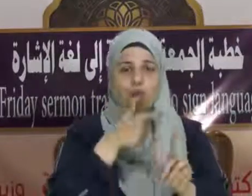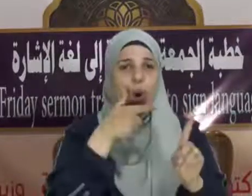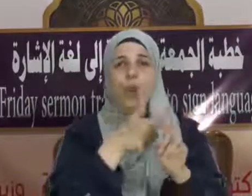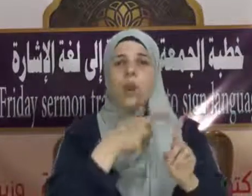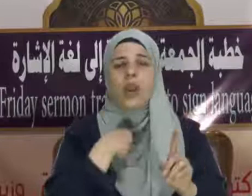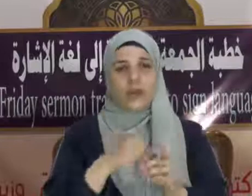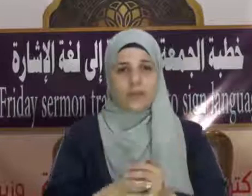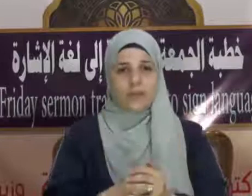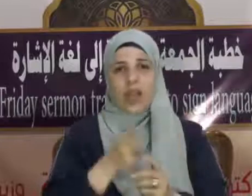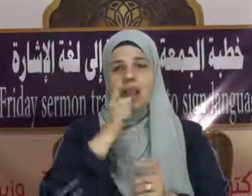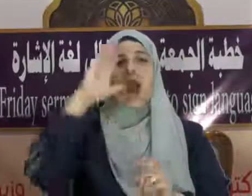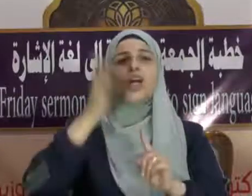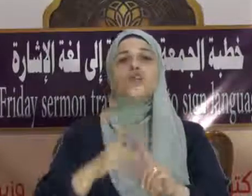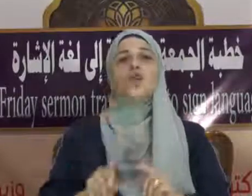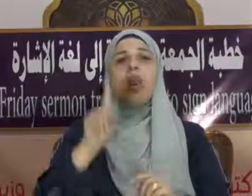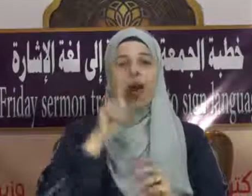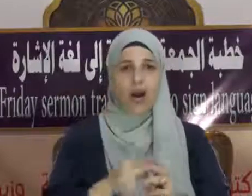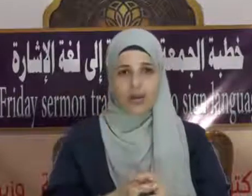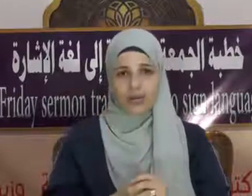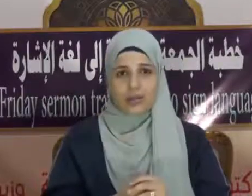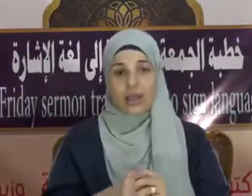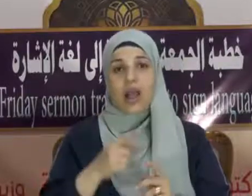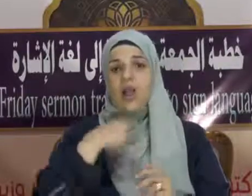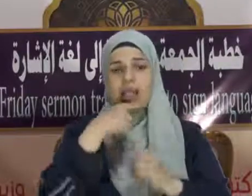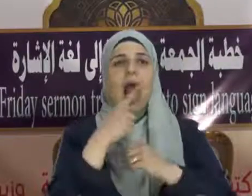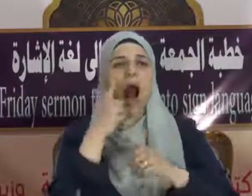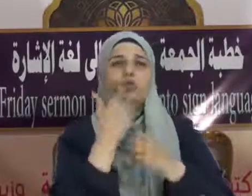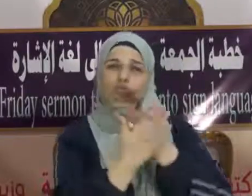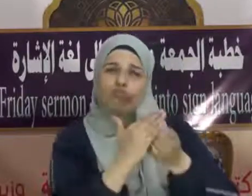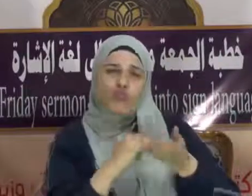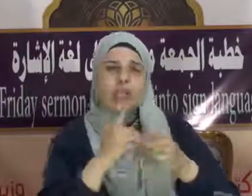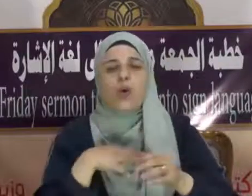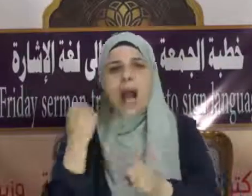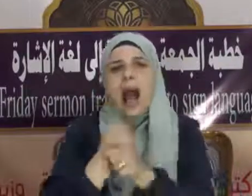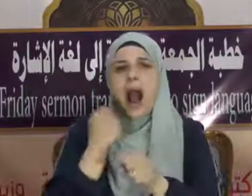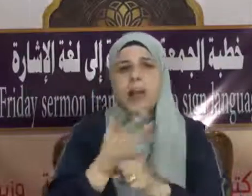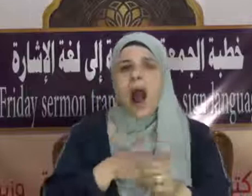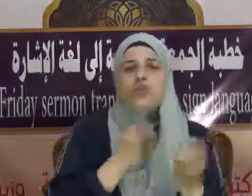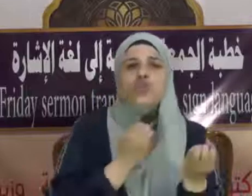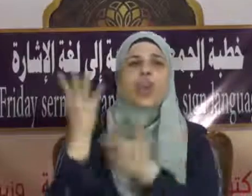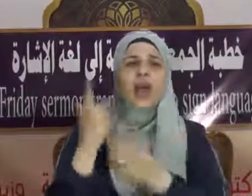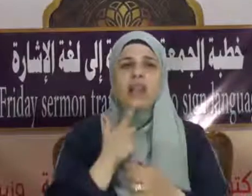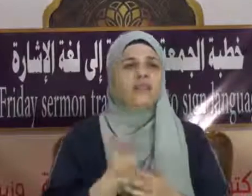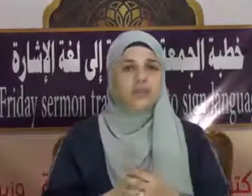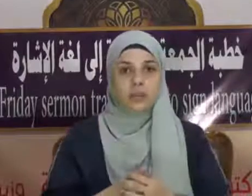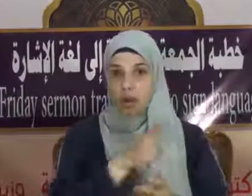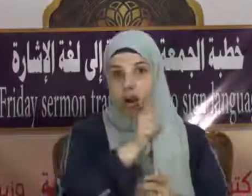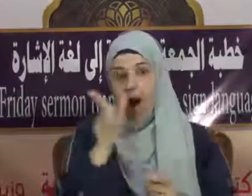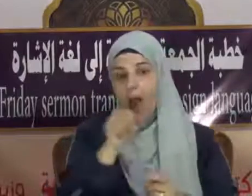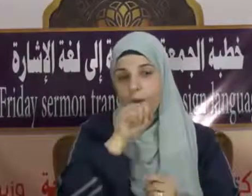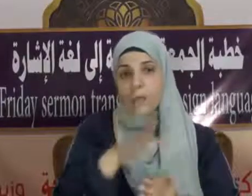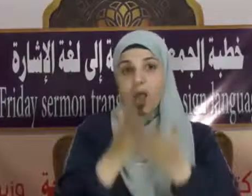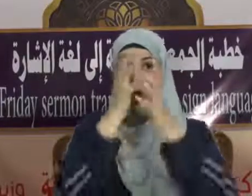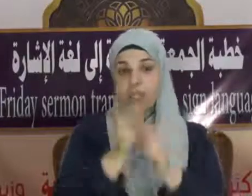يقول: يا رسول الله، دلني على عمل يدخلني الجنة، قال له صلى